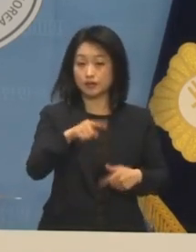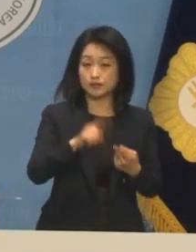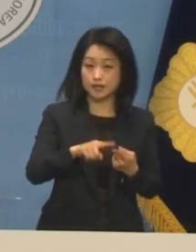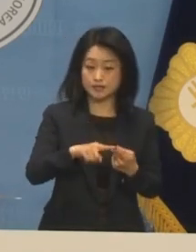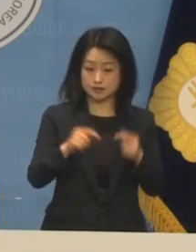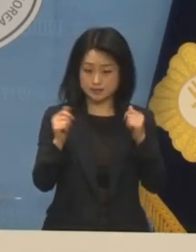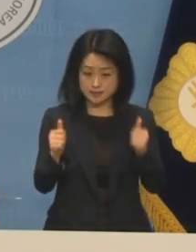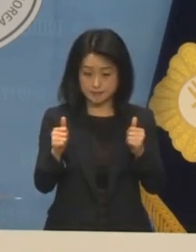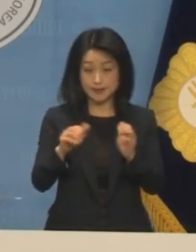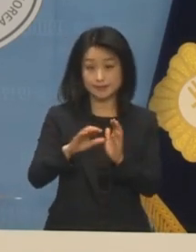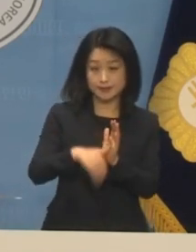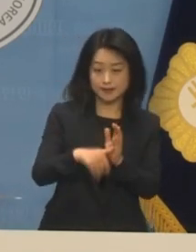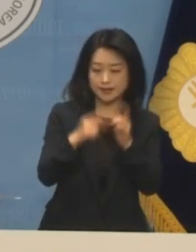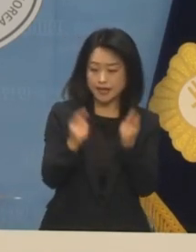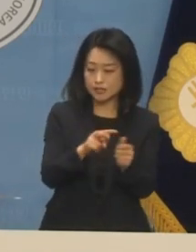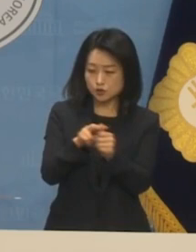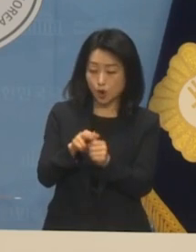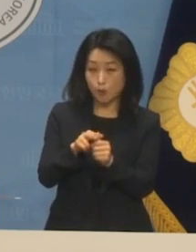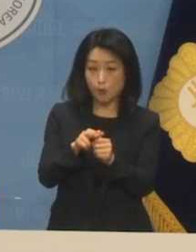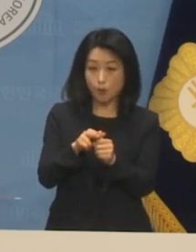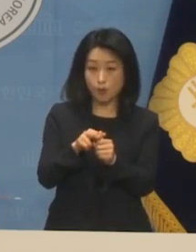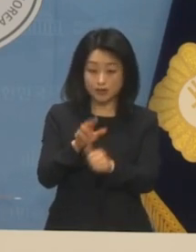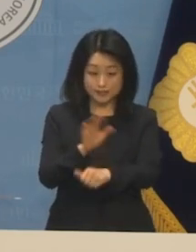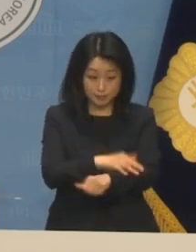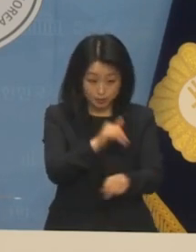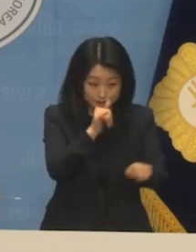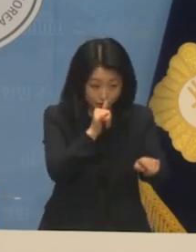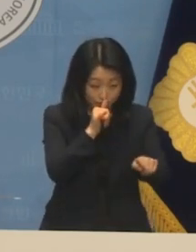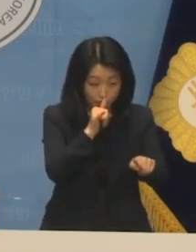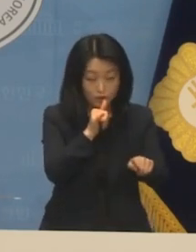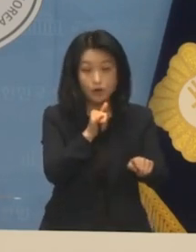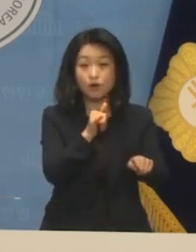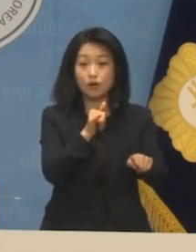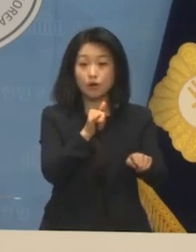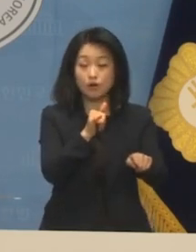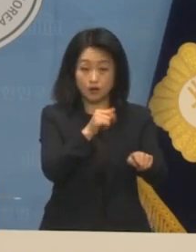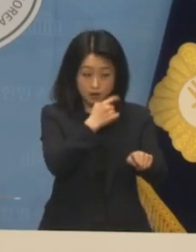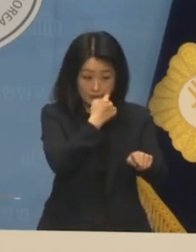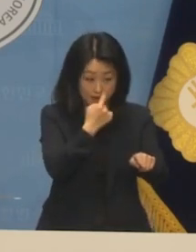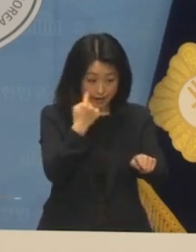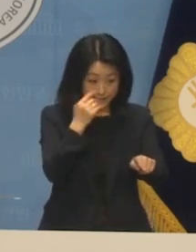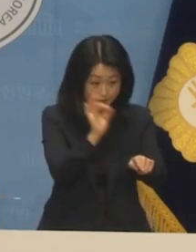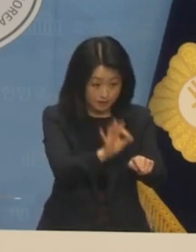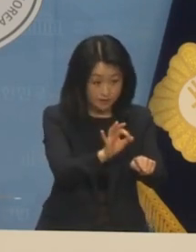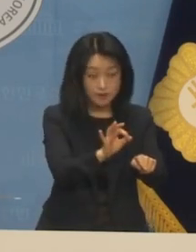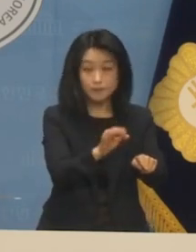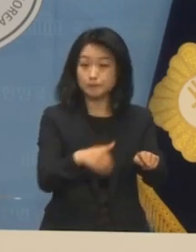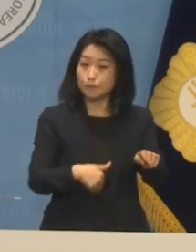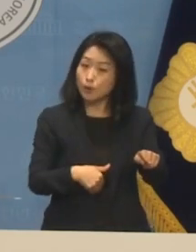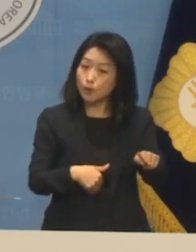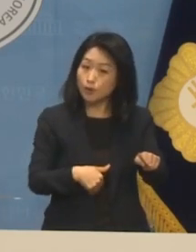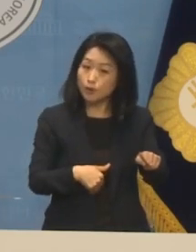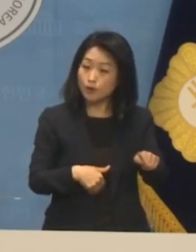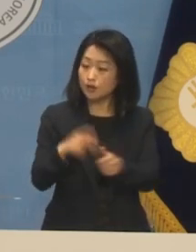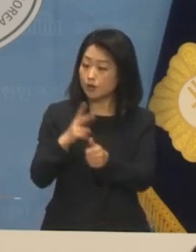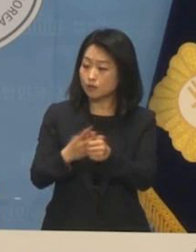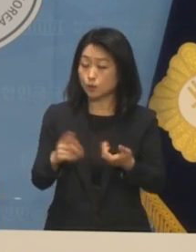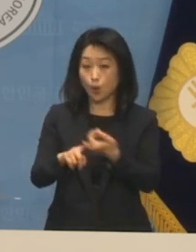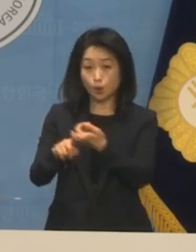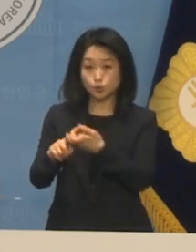재판 과정에서 개인정보 처리자에게 고의 과실을 입증하도록 되어 있습니다. 우리